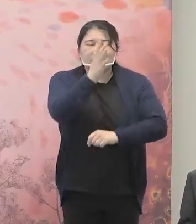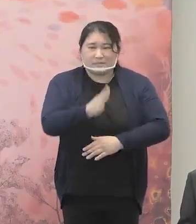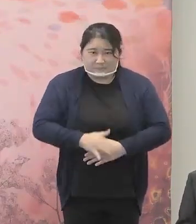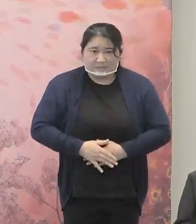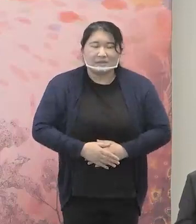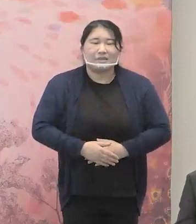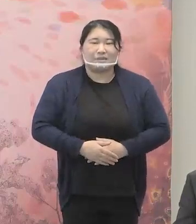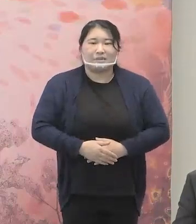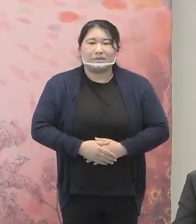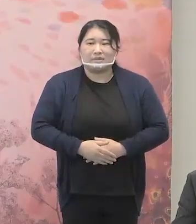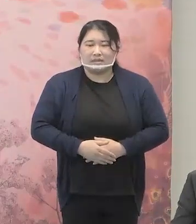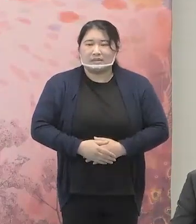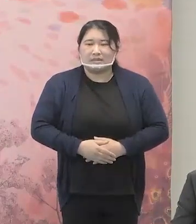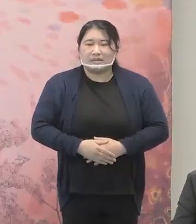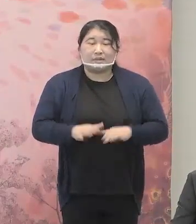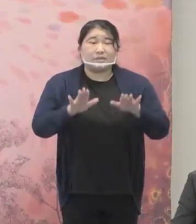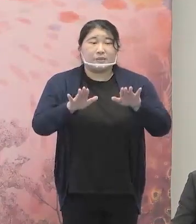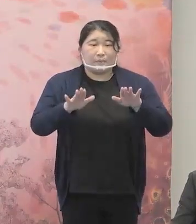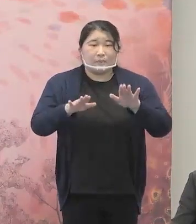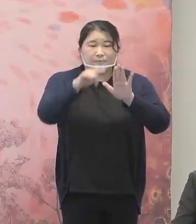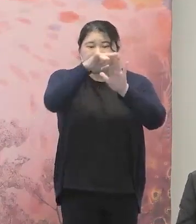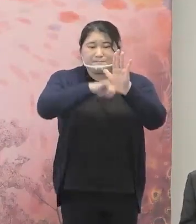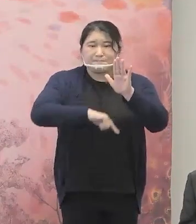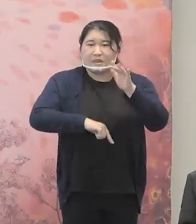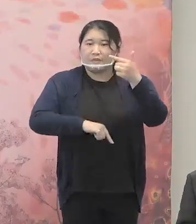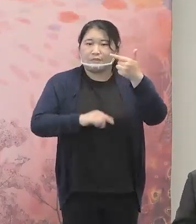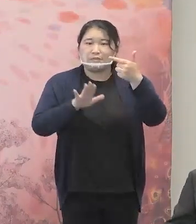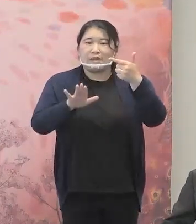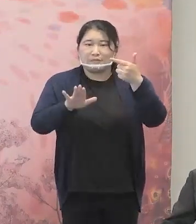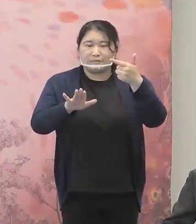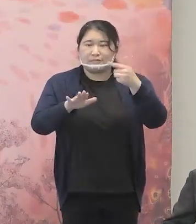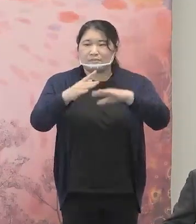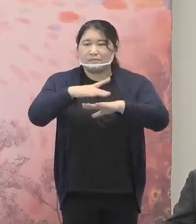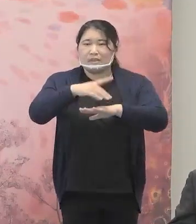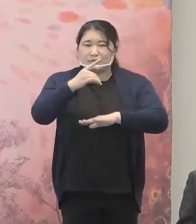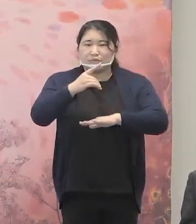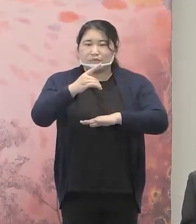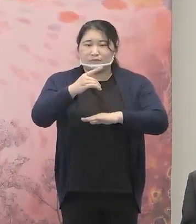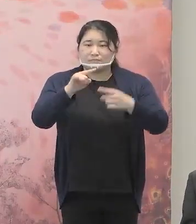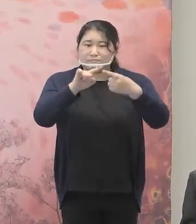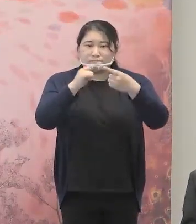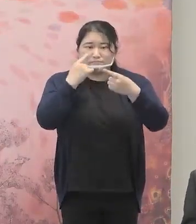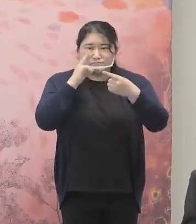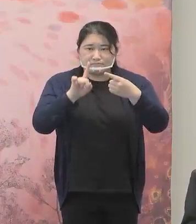げたいと思います。本日は6件ご用意しておりますが、まずは一番に、